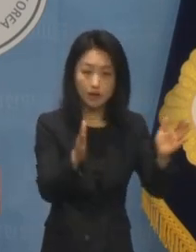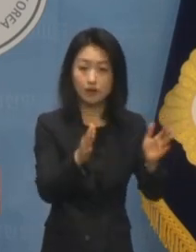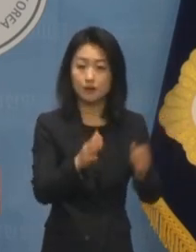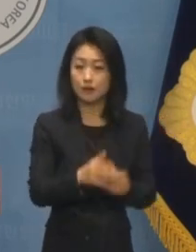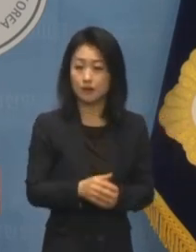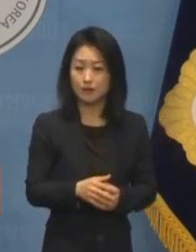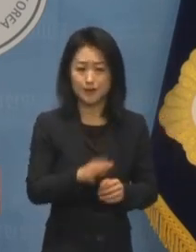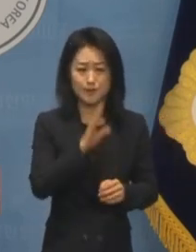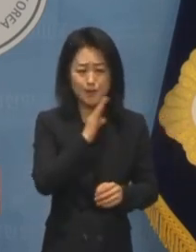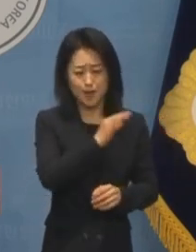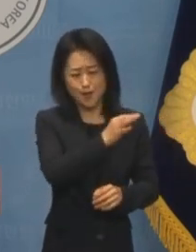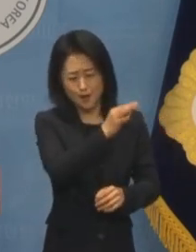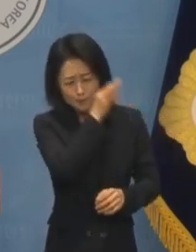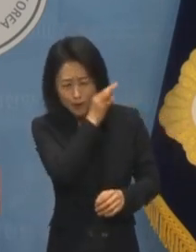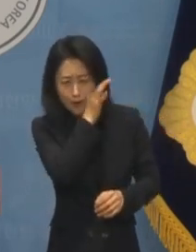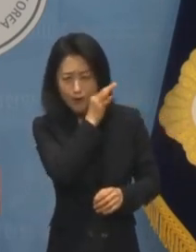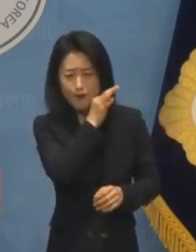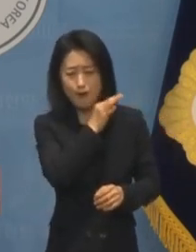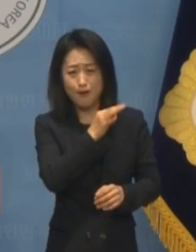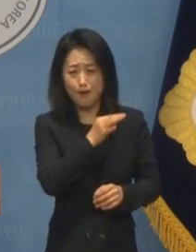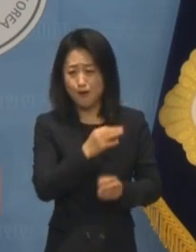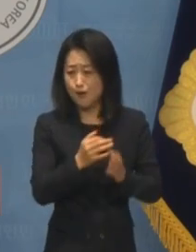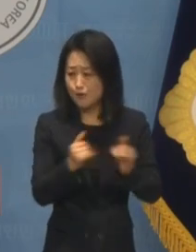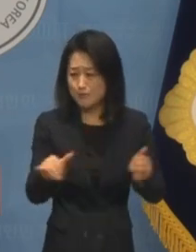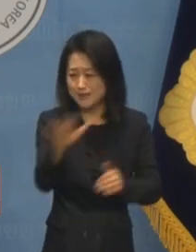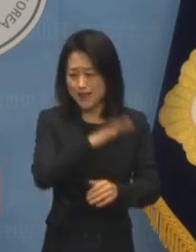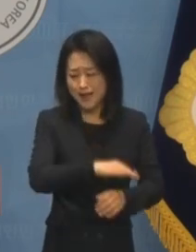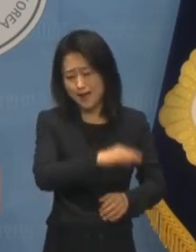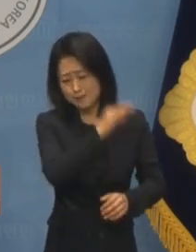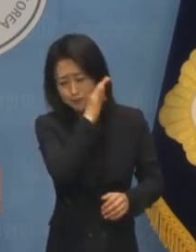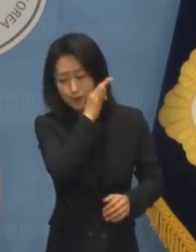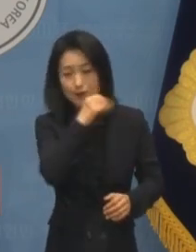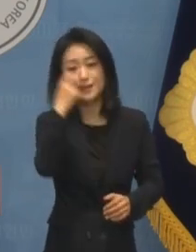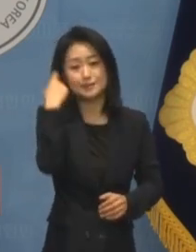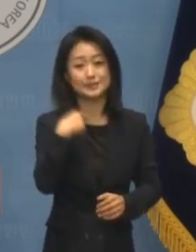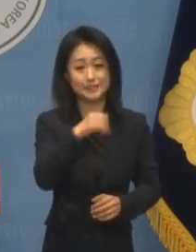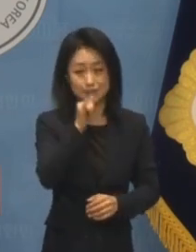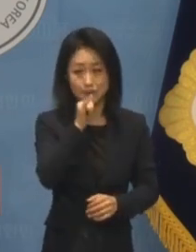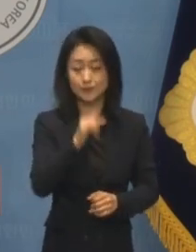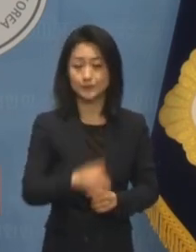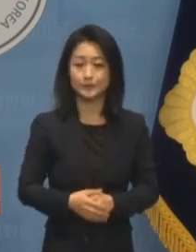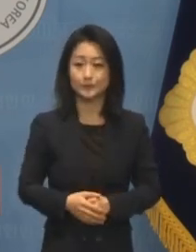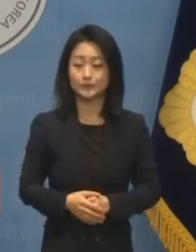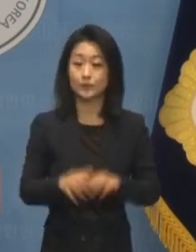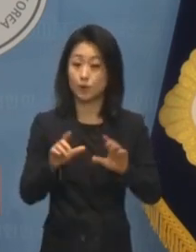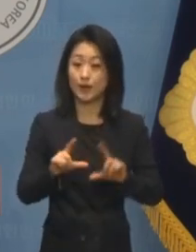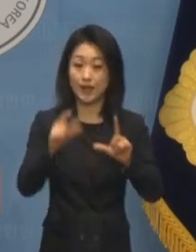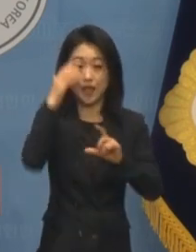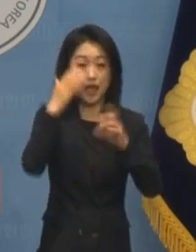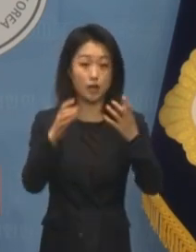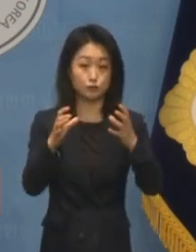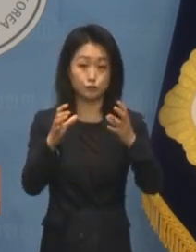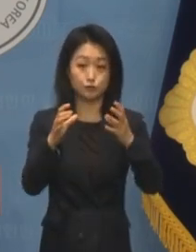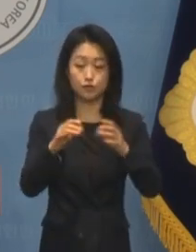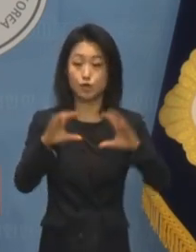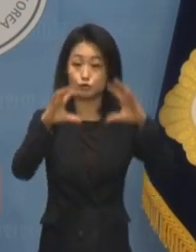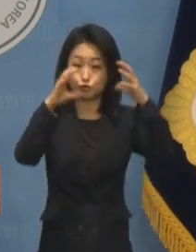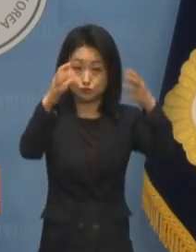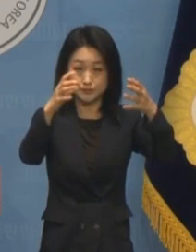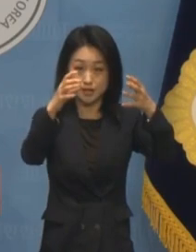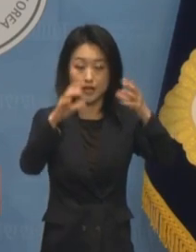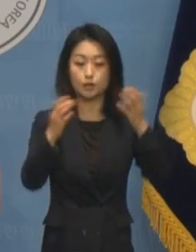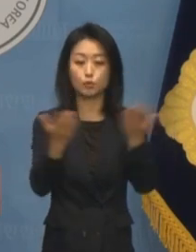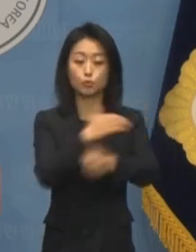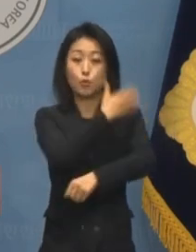온통 부끄러움은 매일같이 우리 국민들의 몫이란 말입니까? 올해도 대한민국은 국제노동권